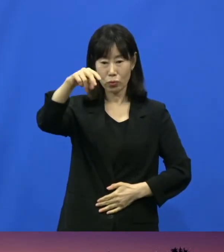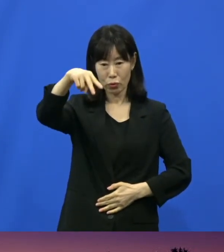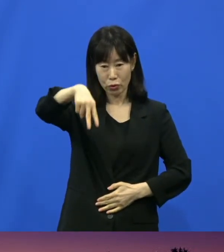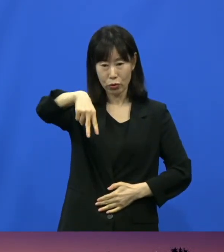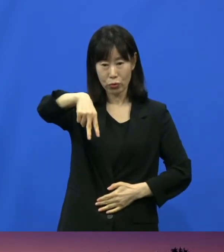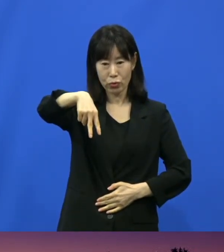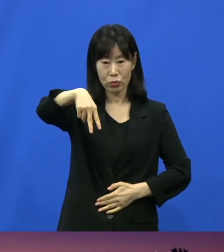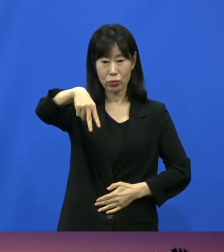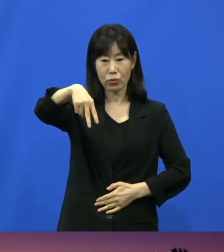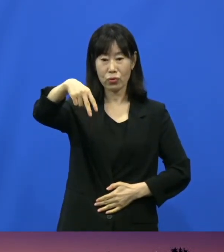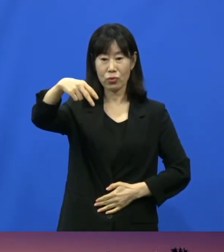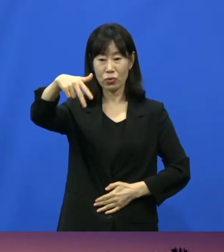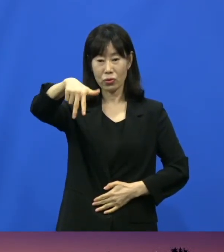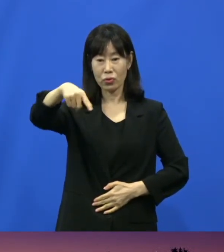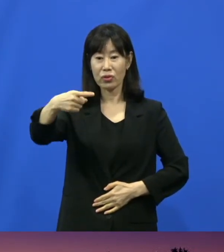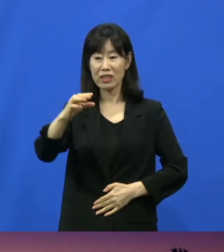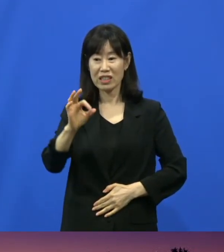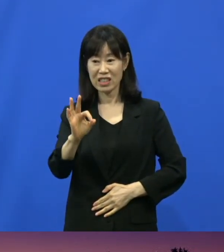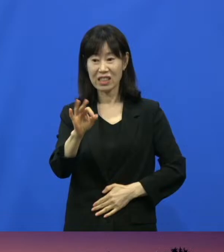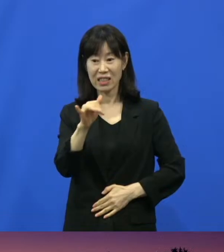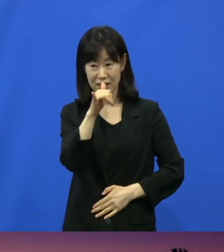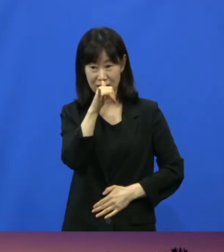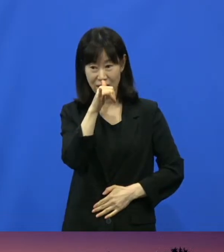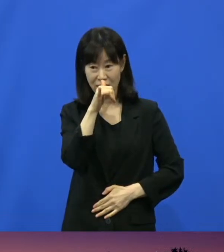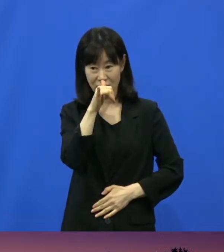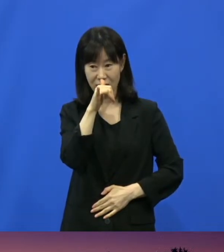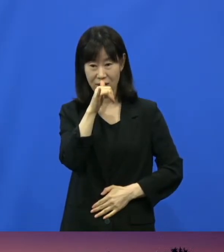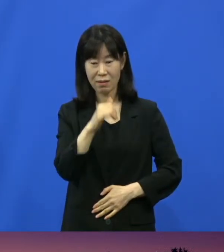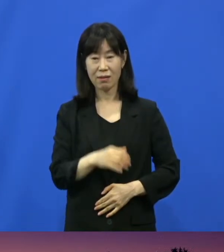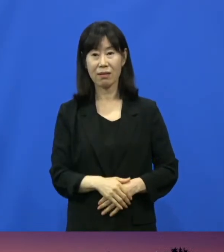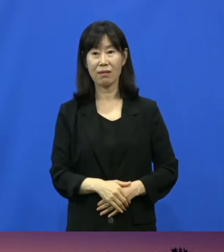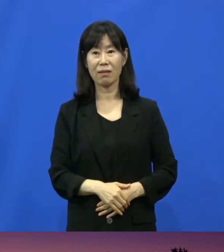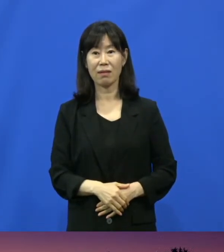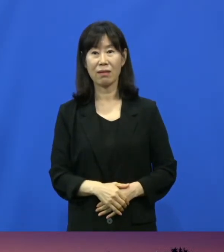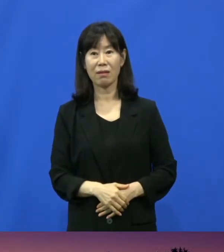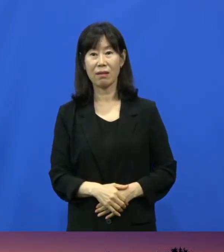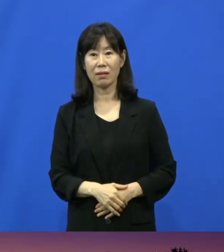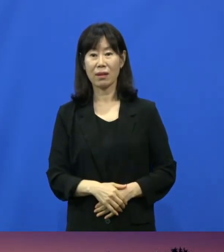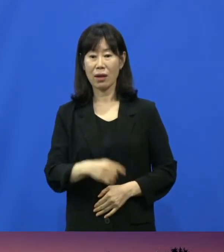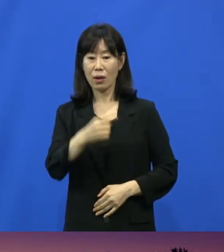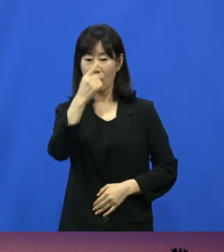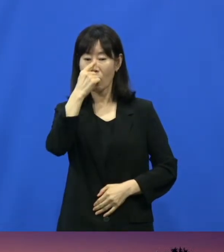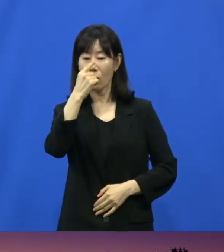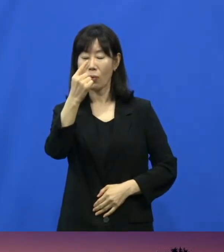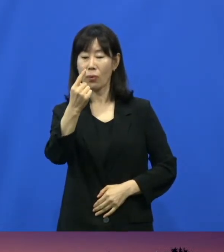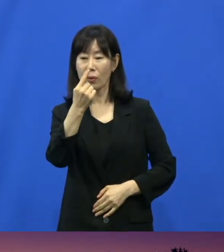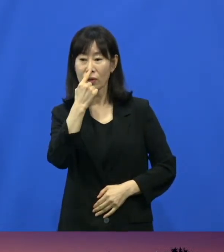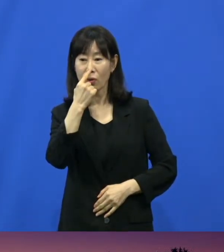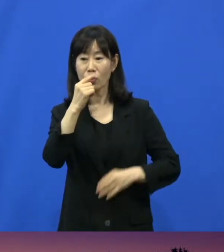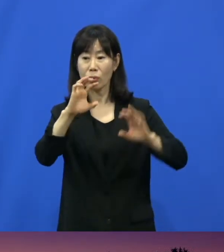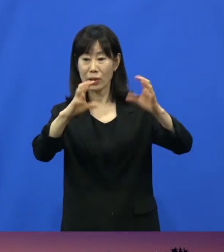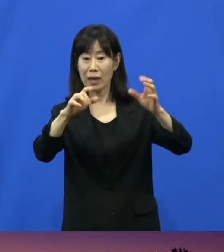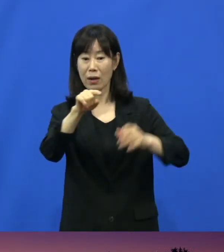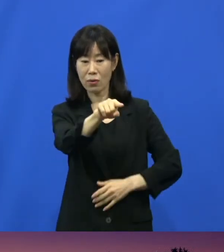특히 여러분, 서구 사회가 코로나 올 때 더 혼란에 빠졌어요.